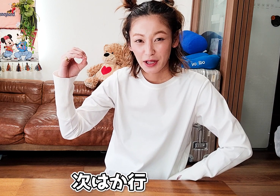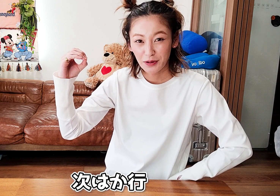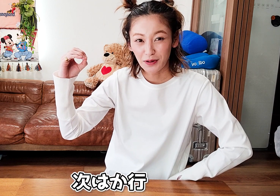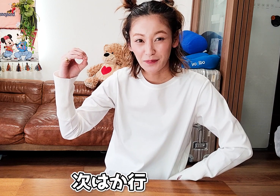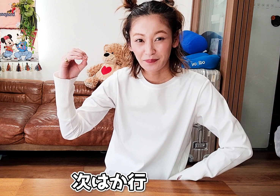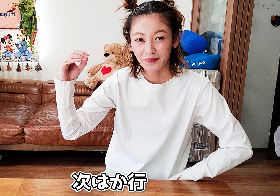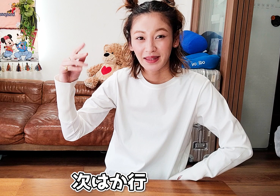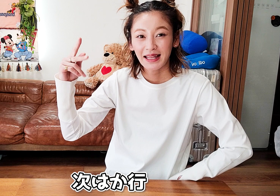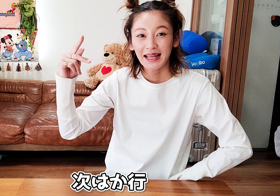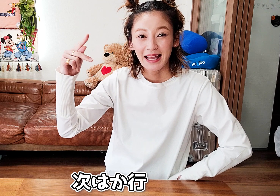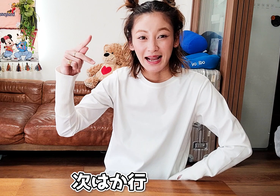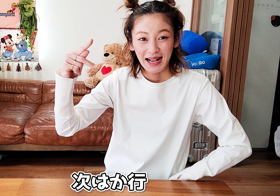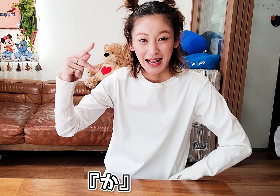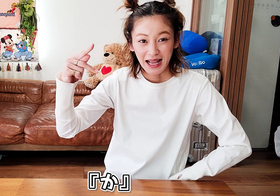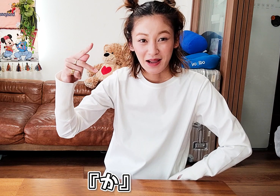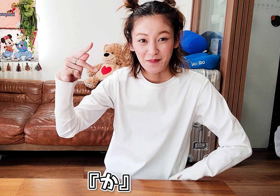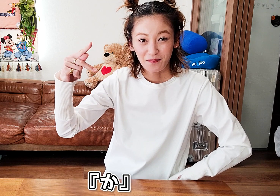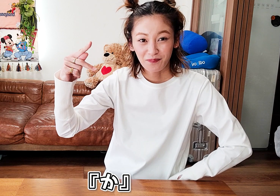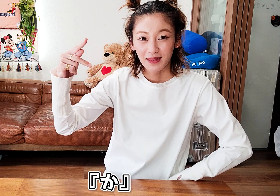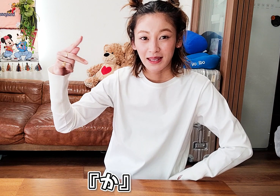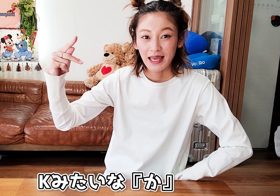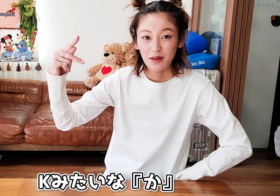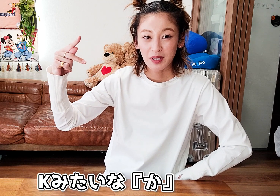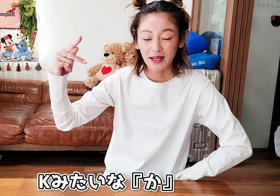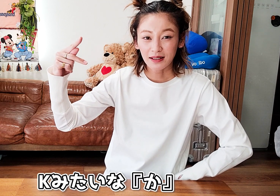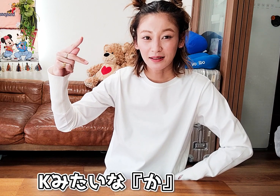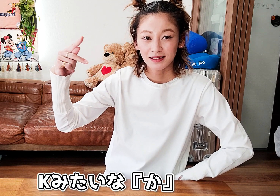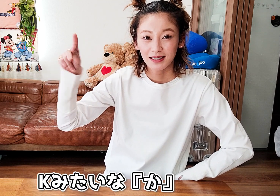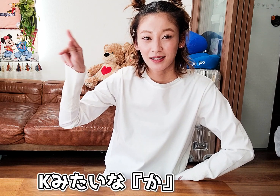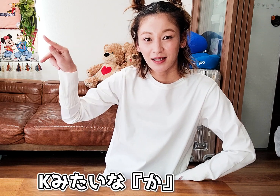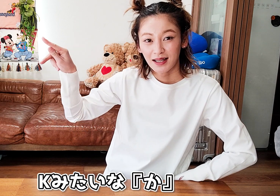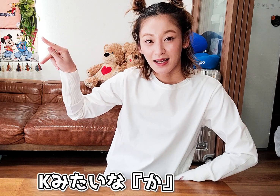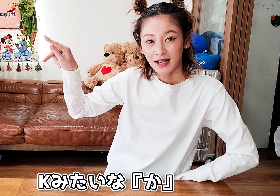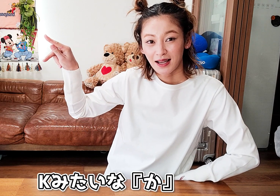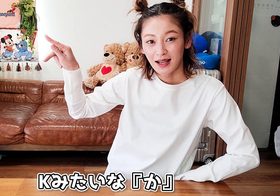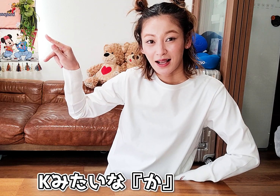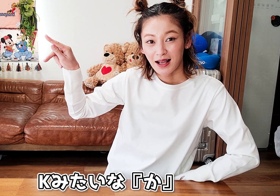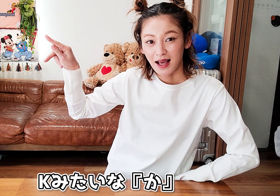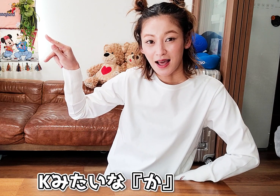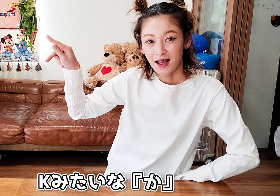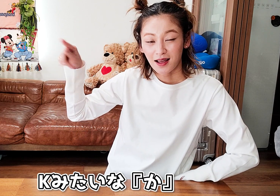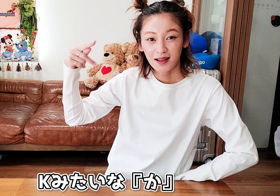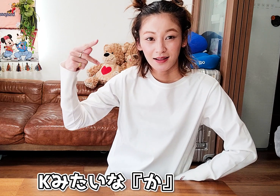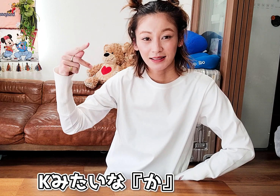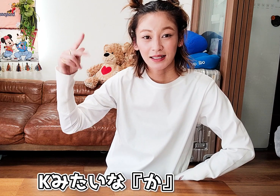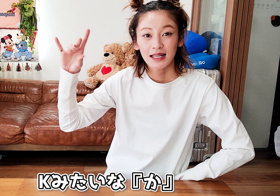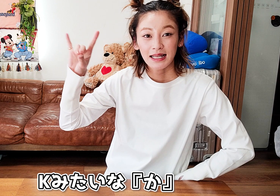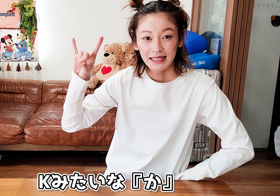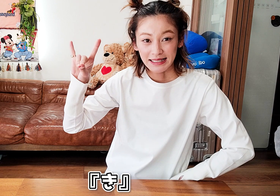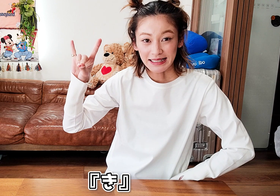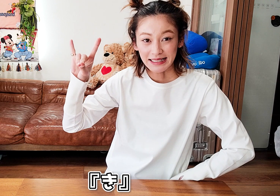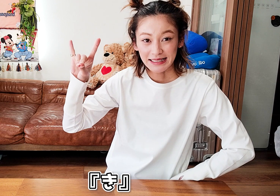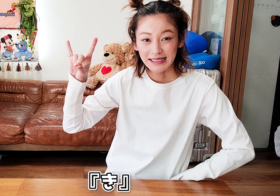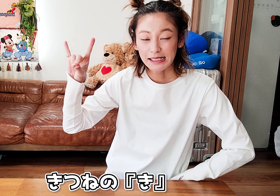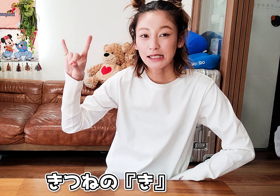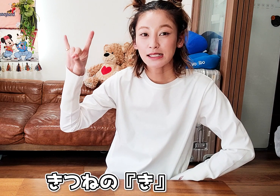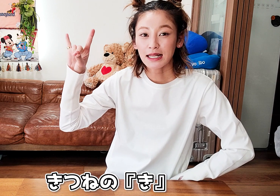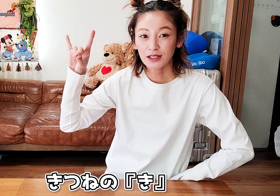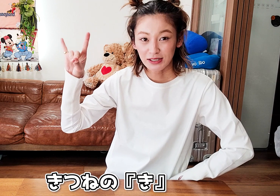行、か、けみたいな、か、き、きつねの